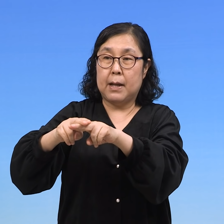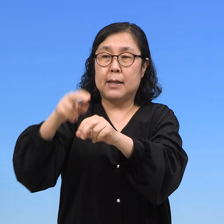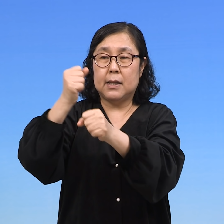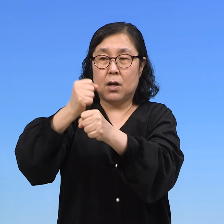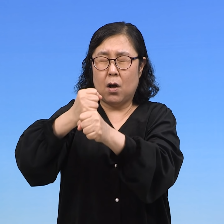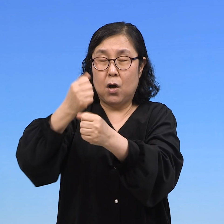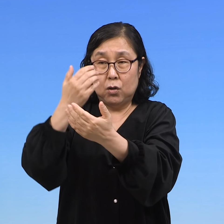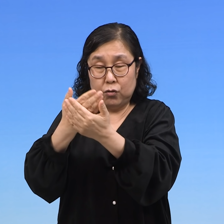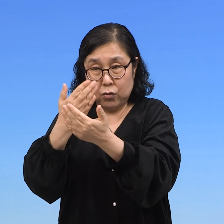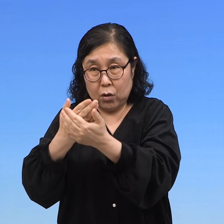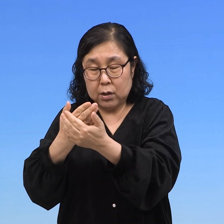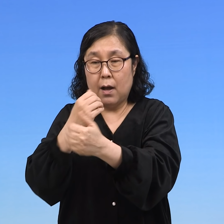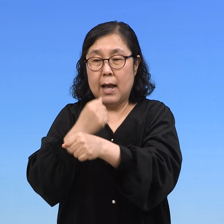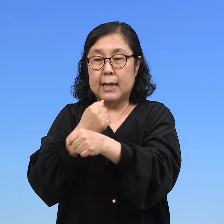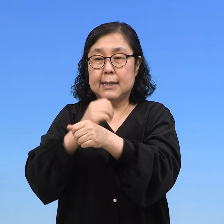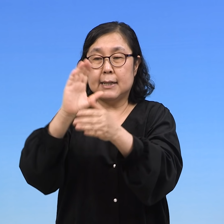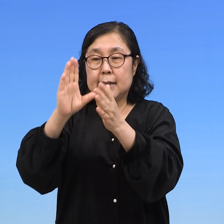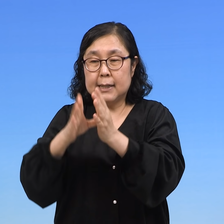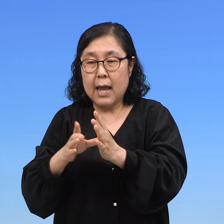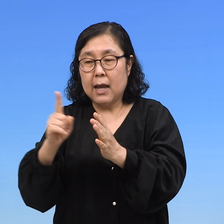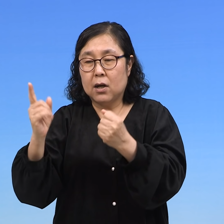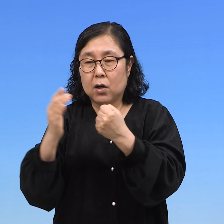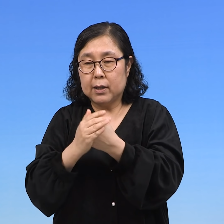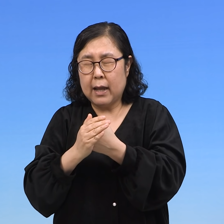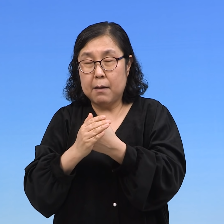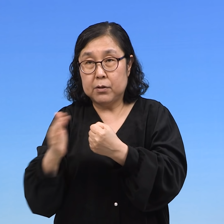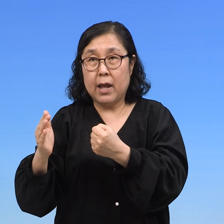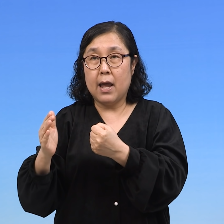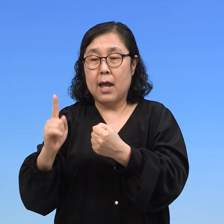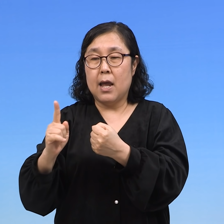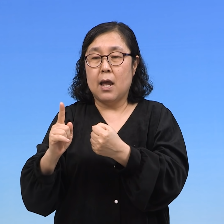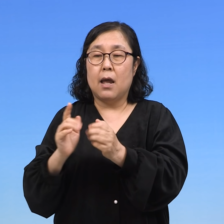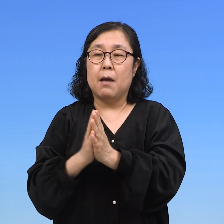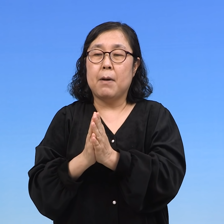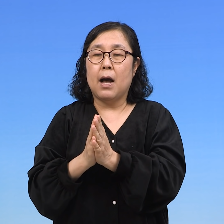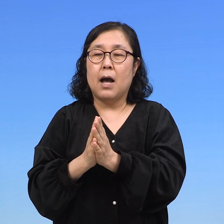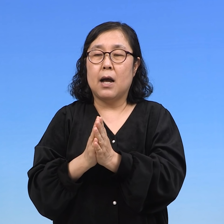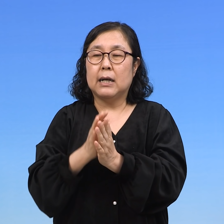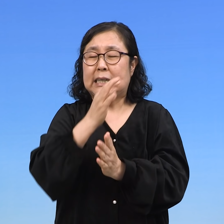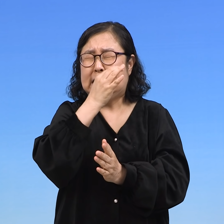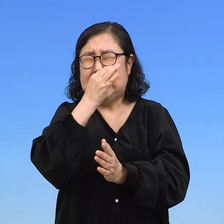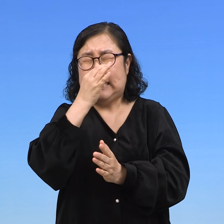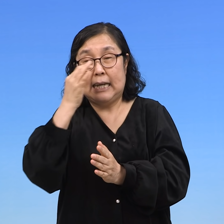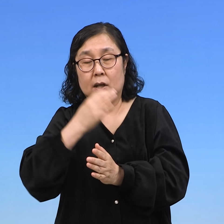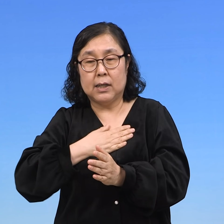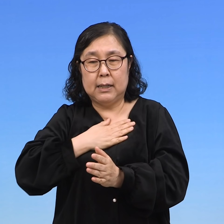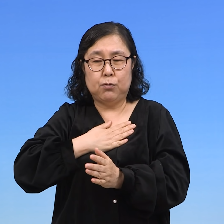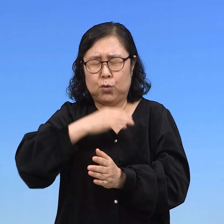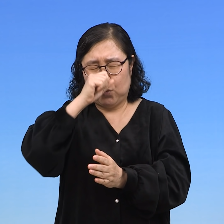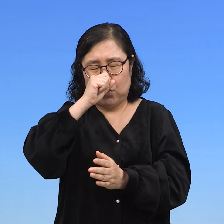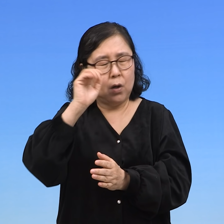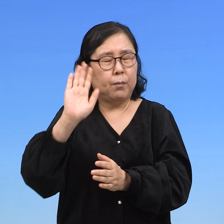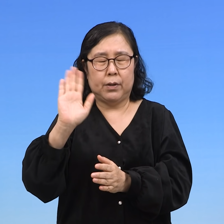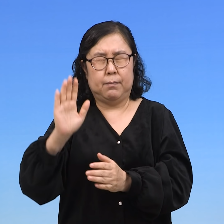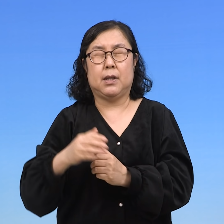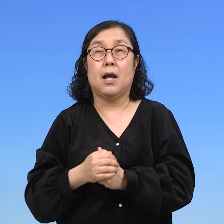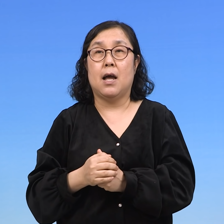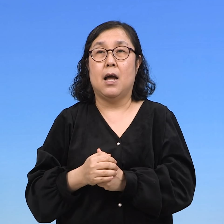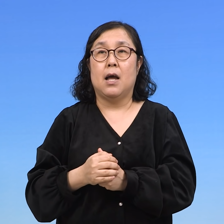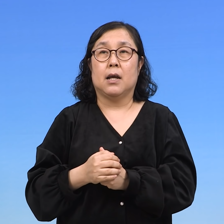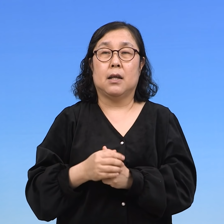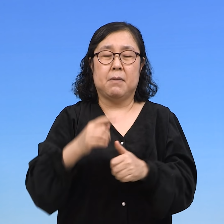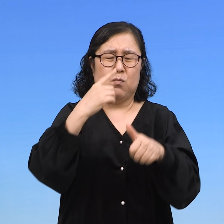그렇다고 거기에 휘둘려가지고 들뜨고 흥분하고 그런 거 없으시고요 오늘 본문에서처럼 말도